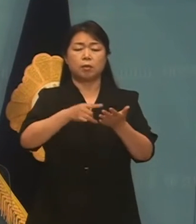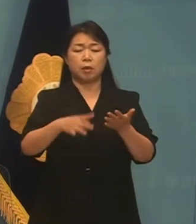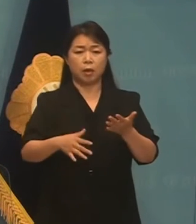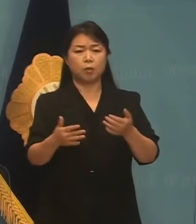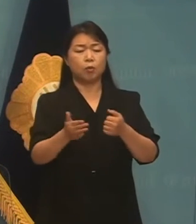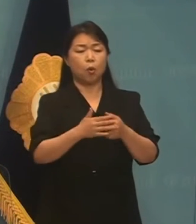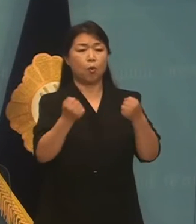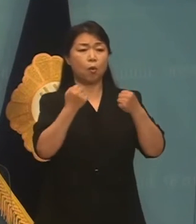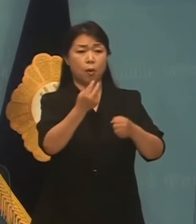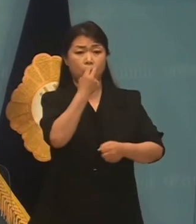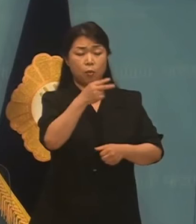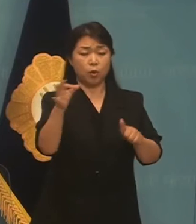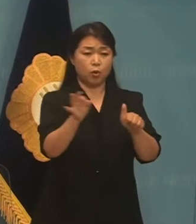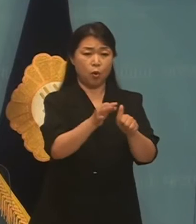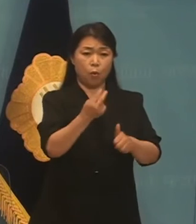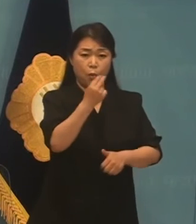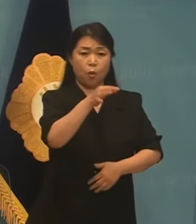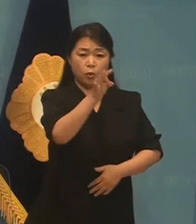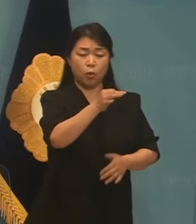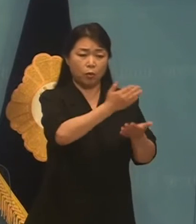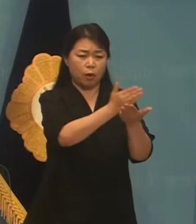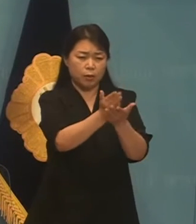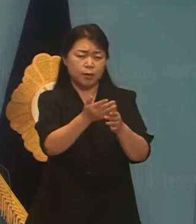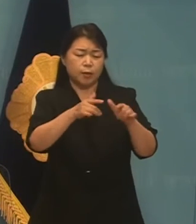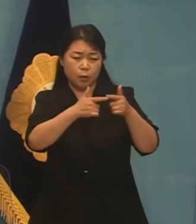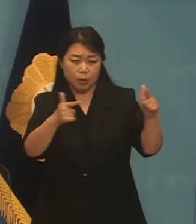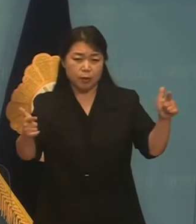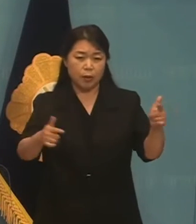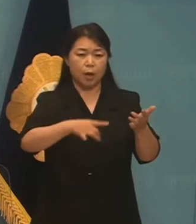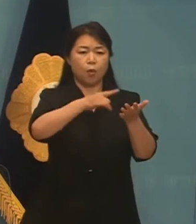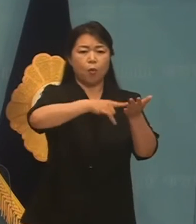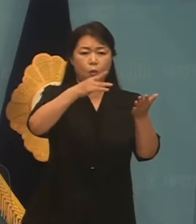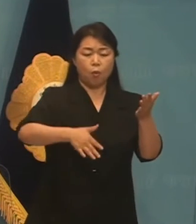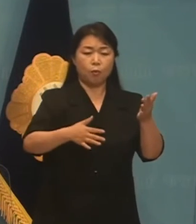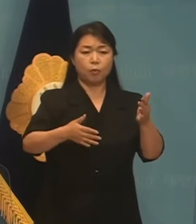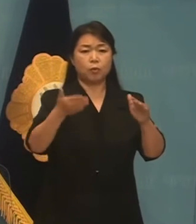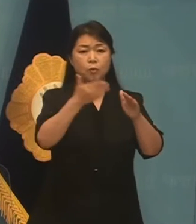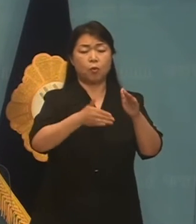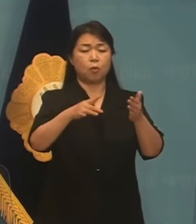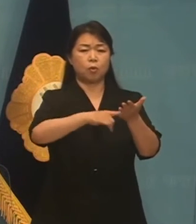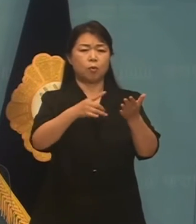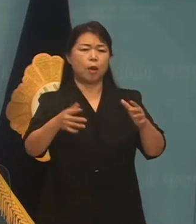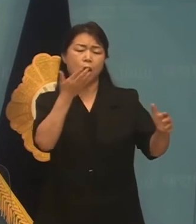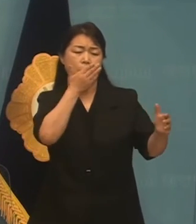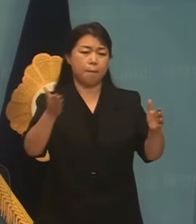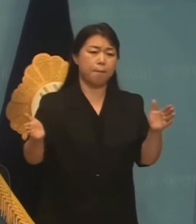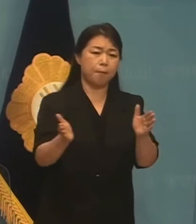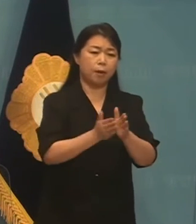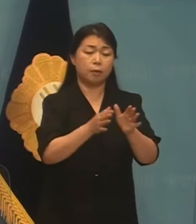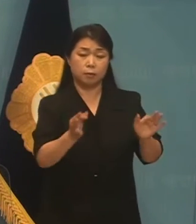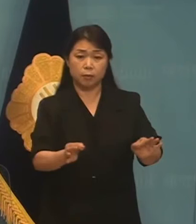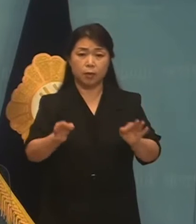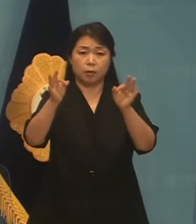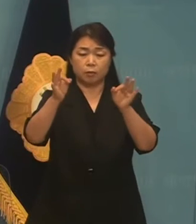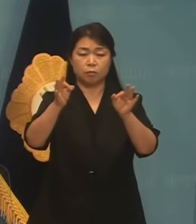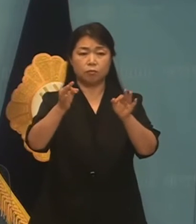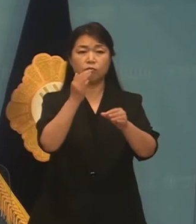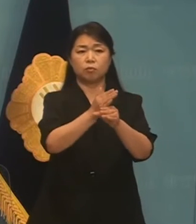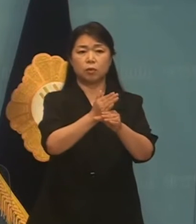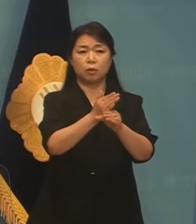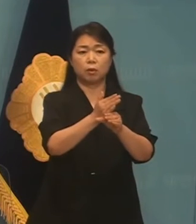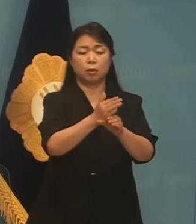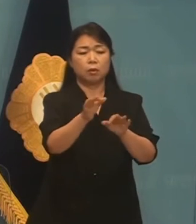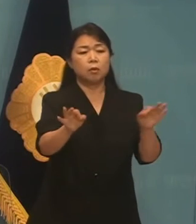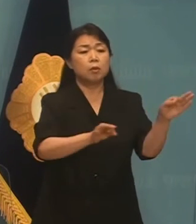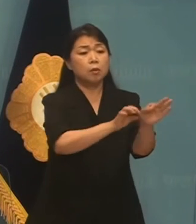건강보험료, 연금보험료 등 각종 공과금까지 연동되어 올라가고 있습니다.